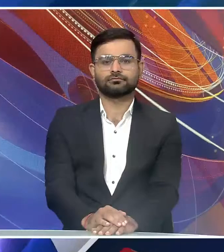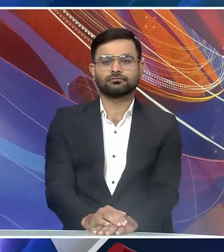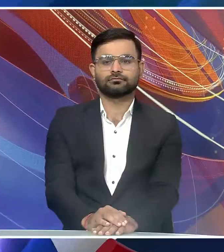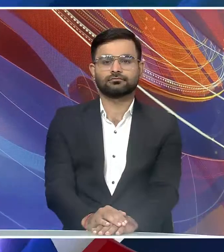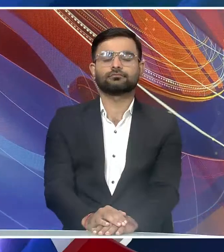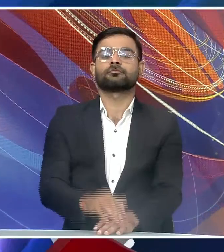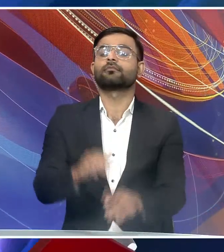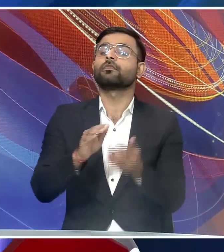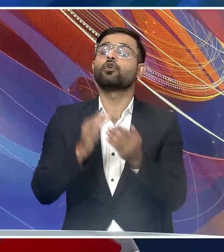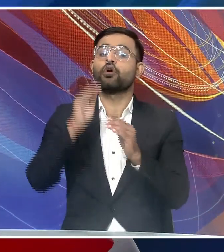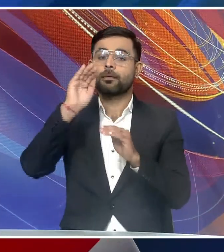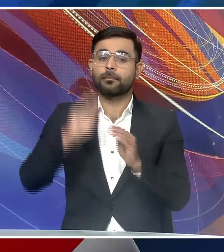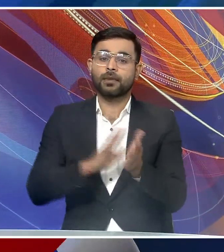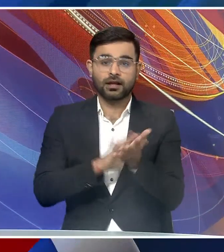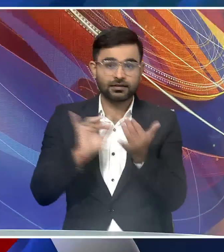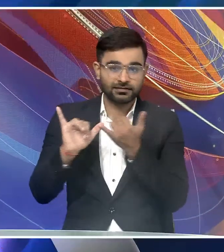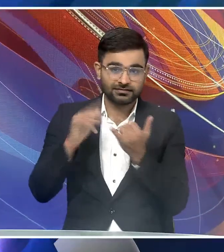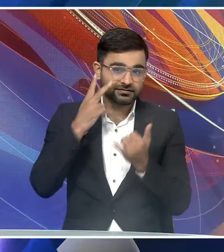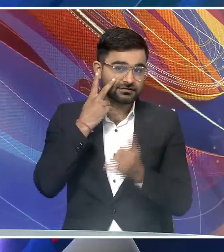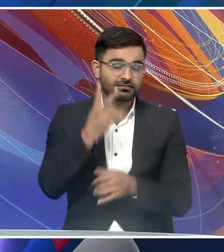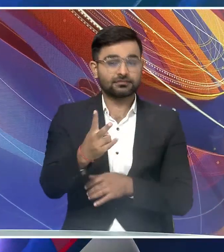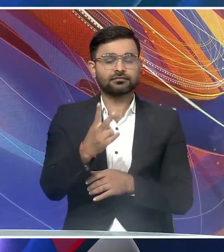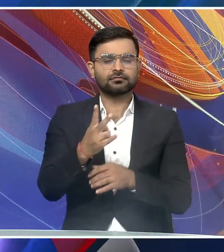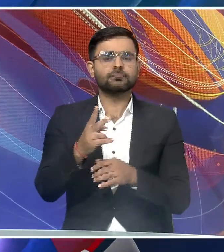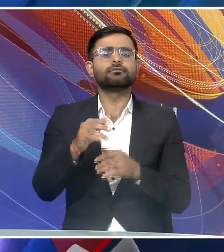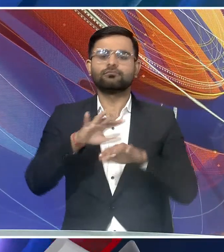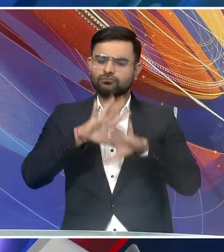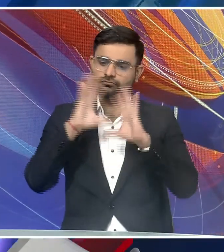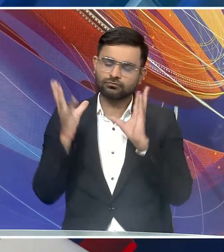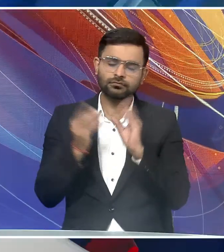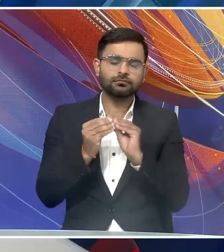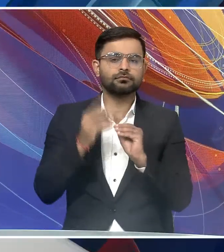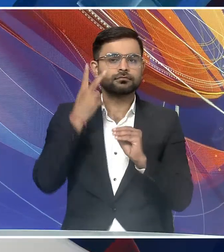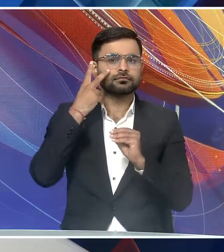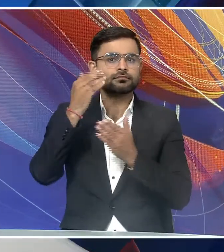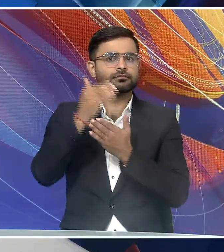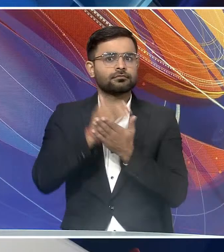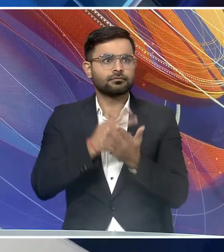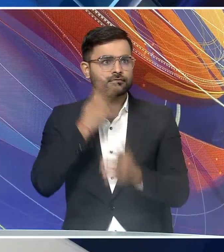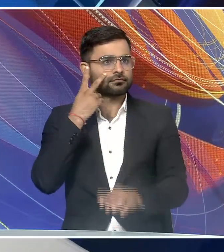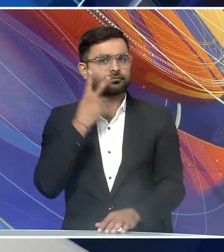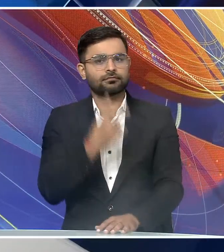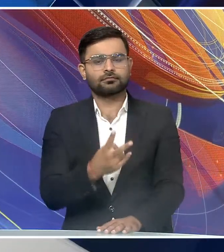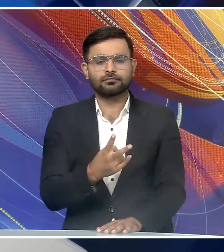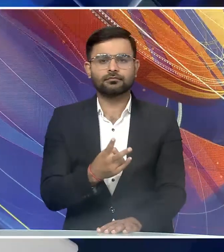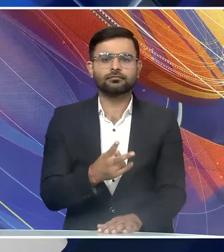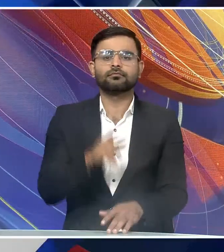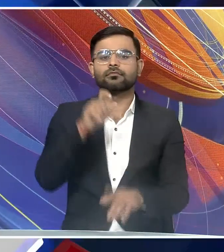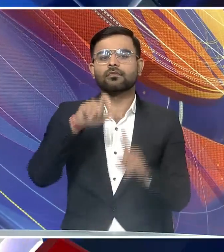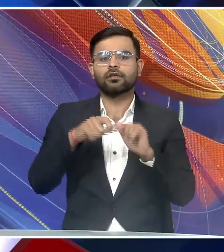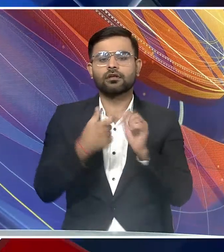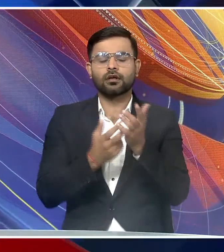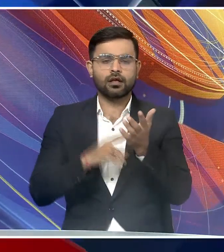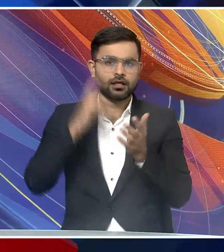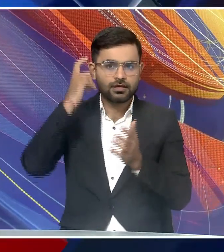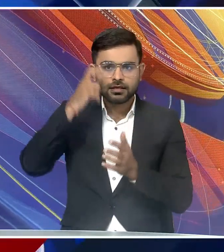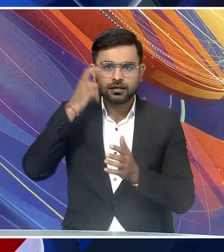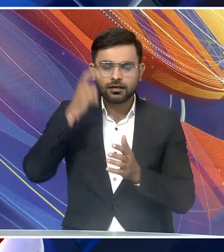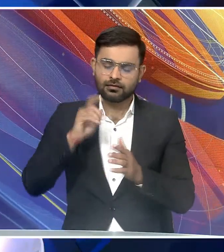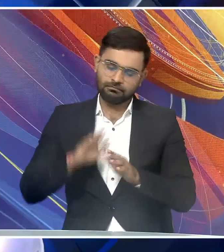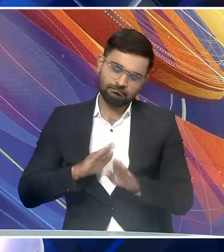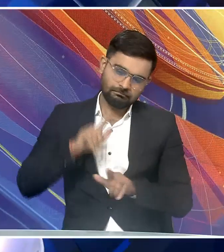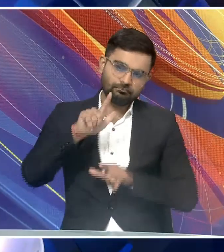और बाल कृष्ण में आप देखेंगे कि अपनी सारी योजनाओं को विफल होता देखकर कंस उठा रहा है एक और